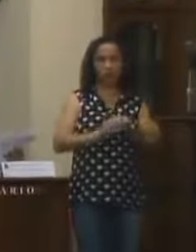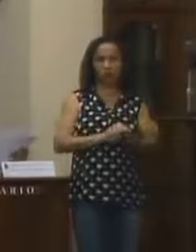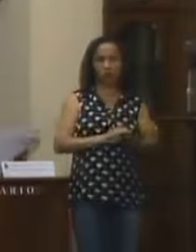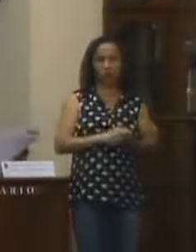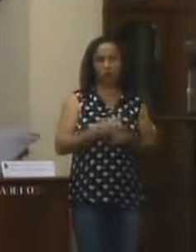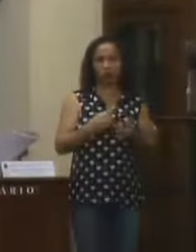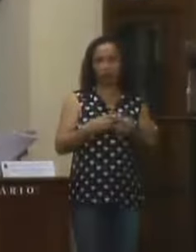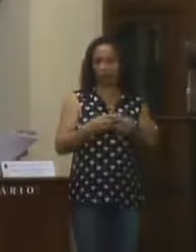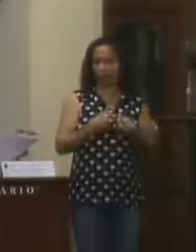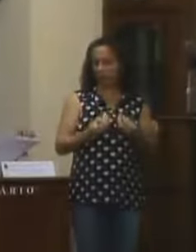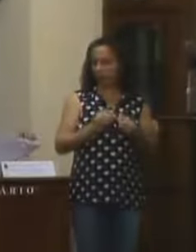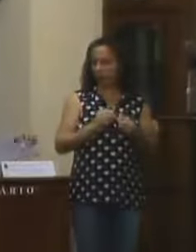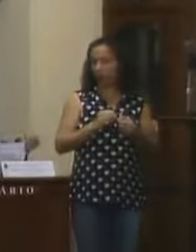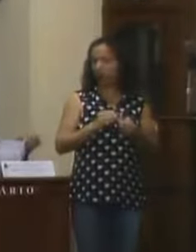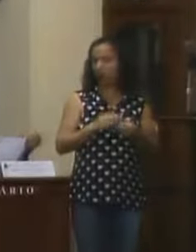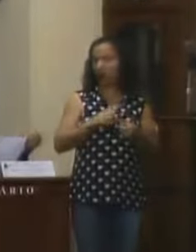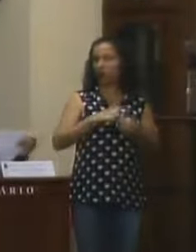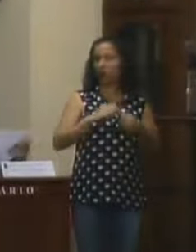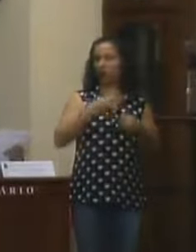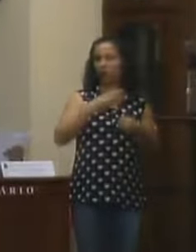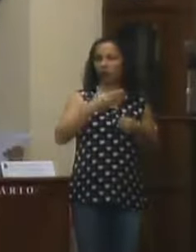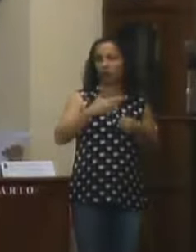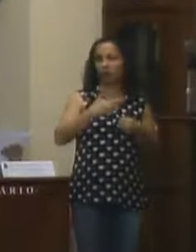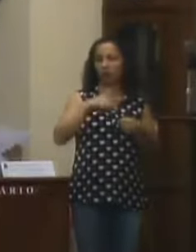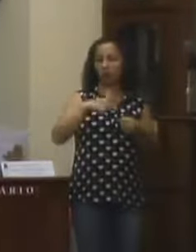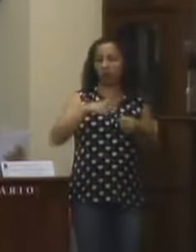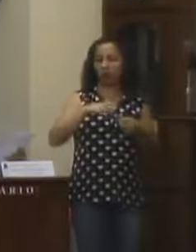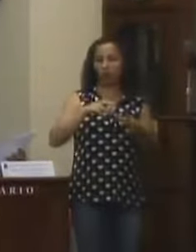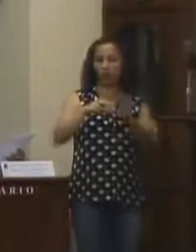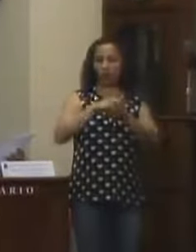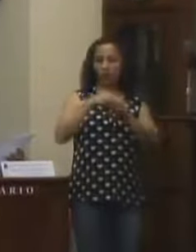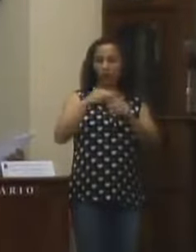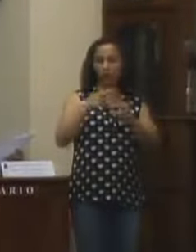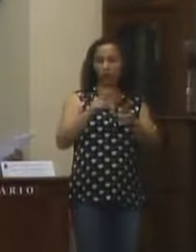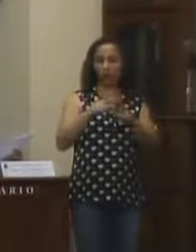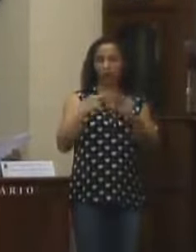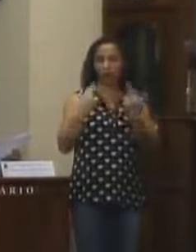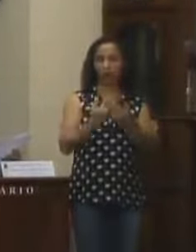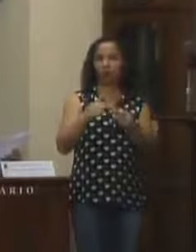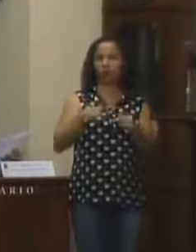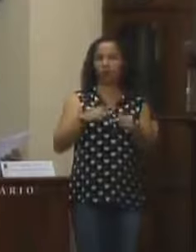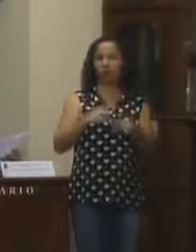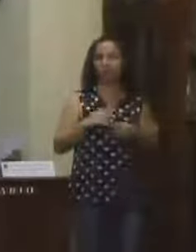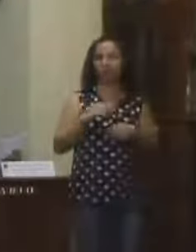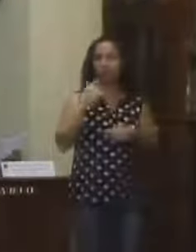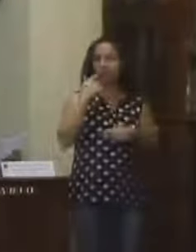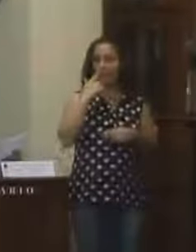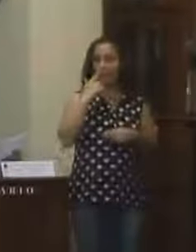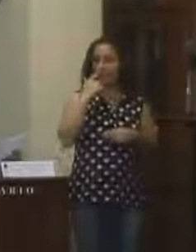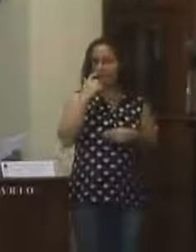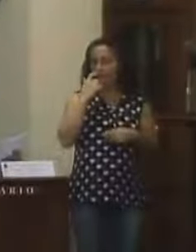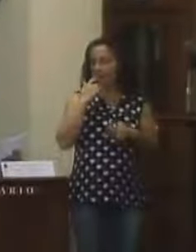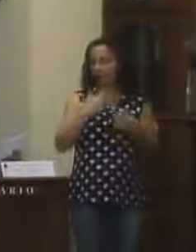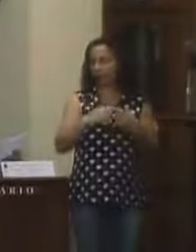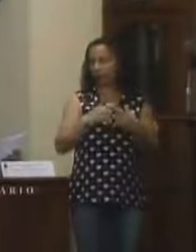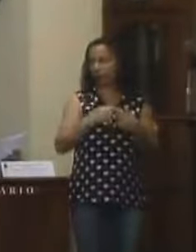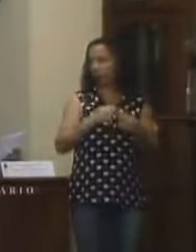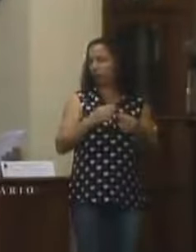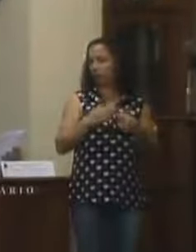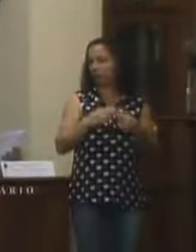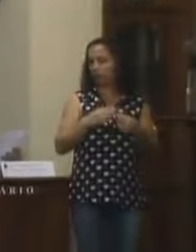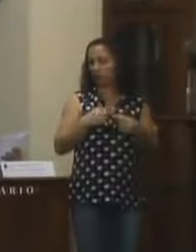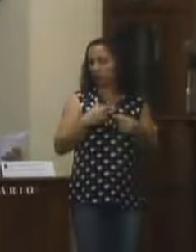termos do disposto do artigo 32 do Regimento Interno, merecendo ser negado seguimento na tramitação da